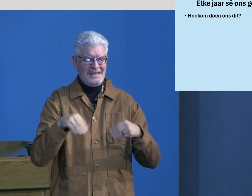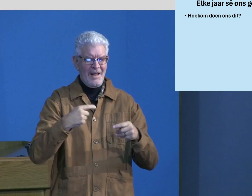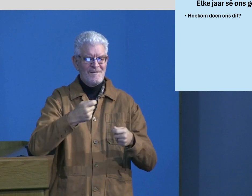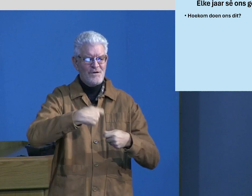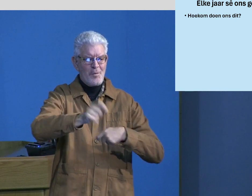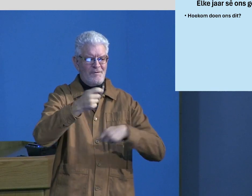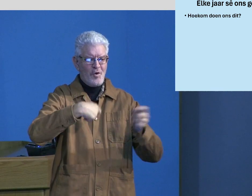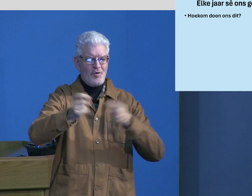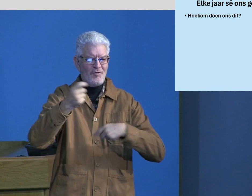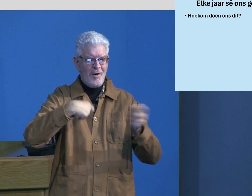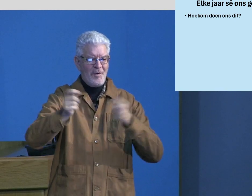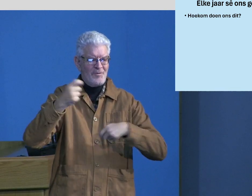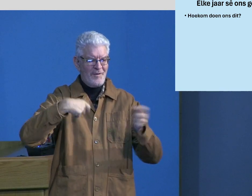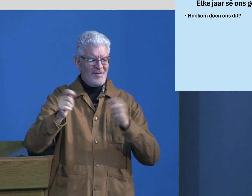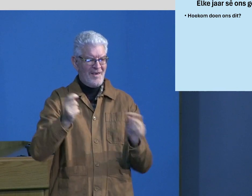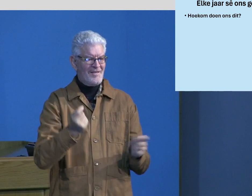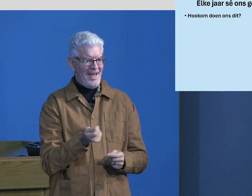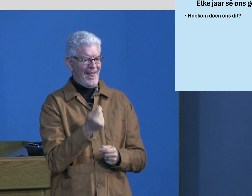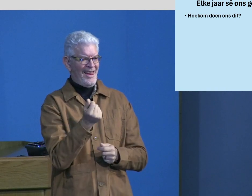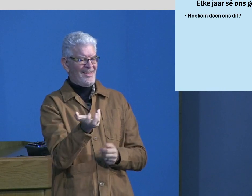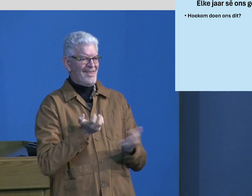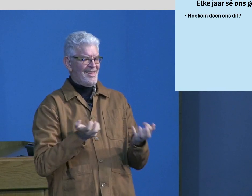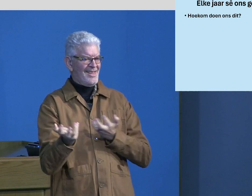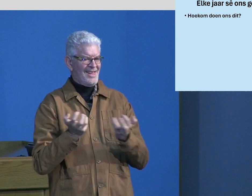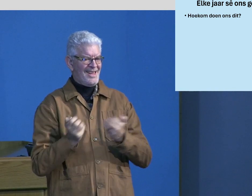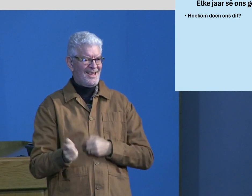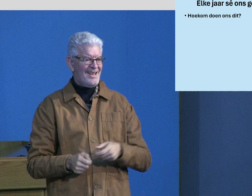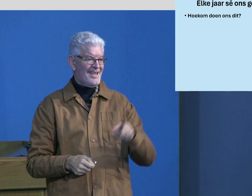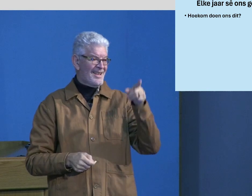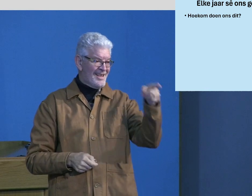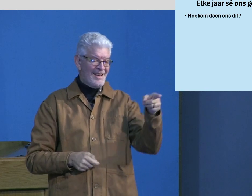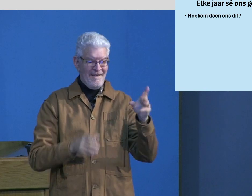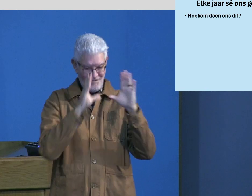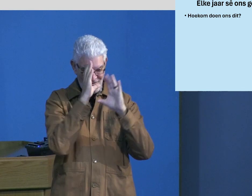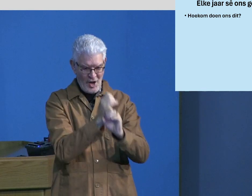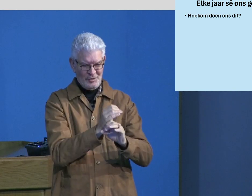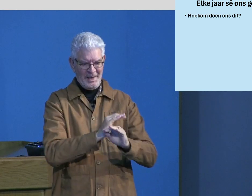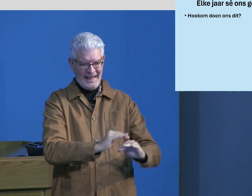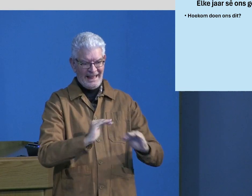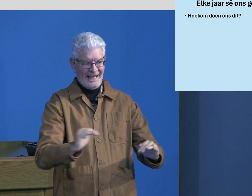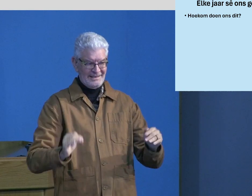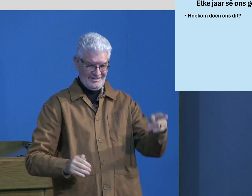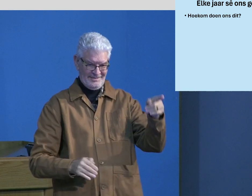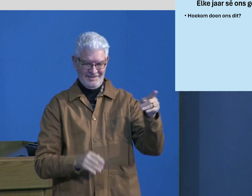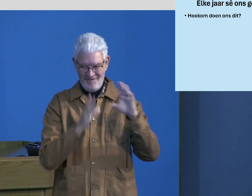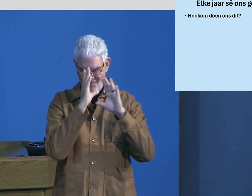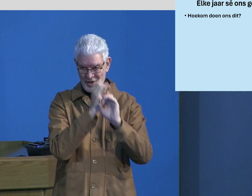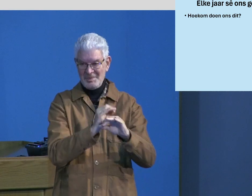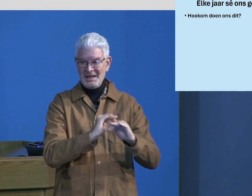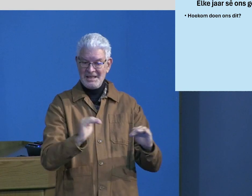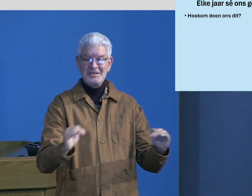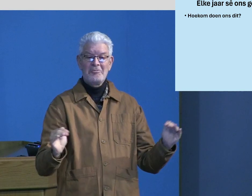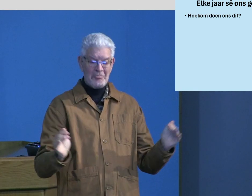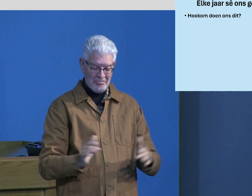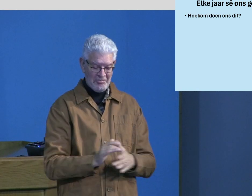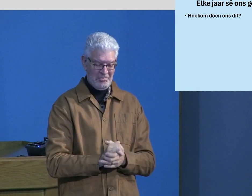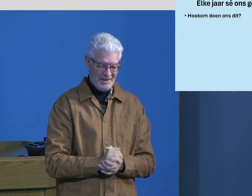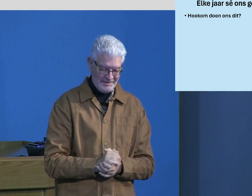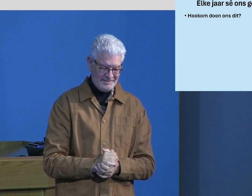baie mense begin so iets om lekker geld te kan maak en hulle verkoop Vadersdag geskenkies en ander sê